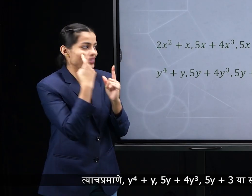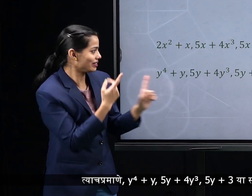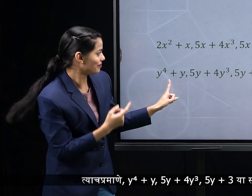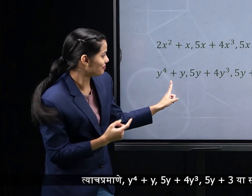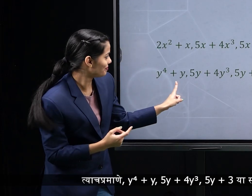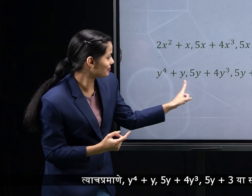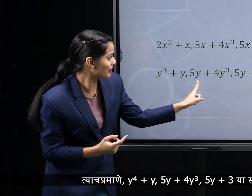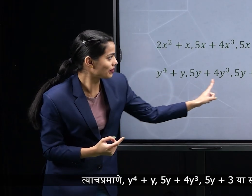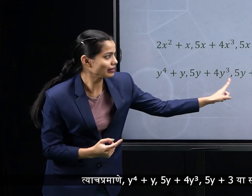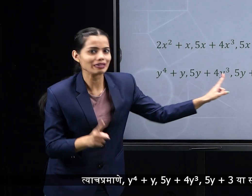बहुपदी आहेत.